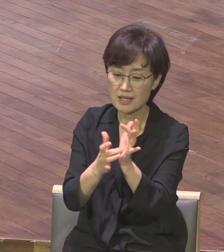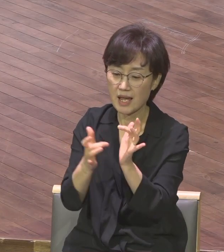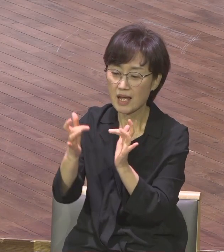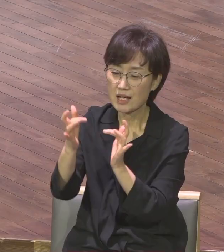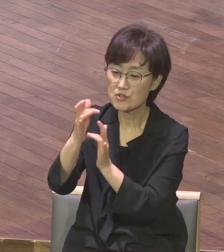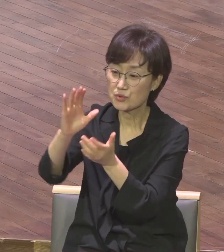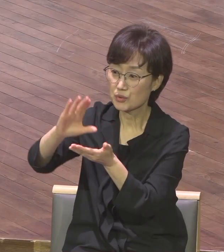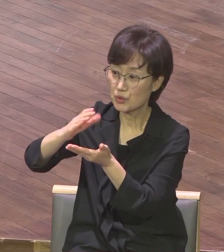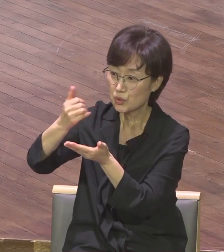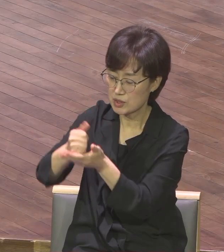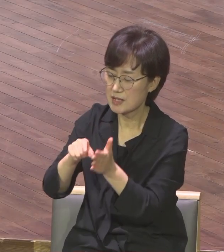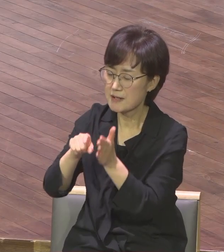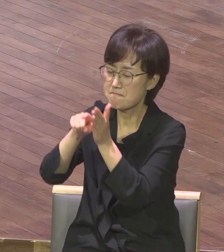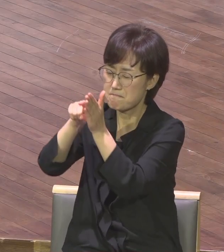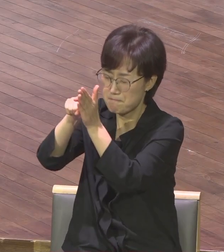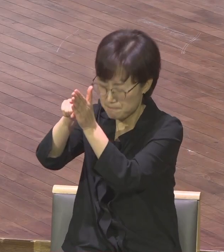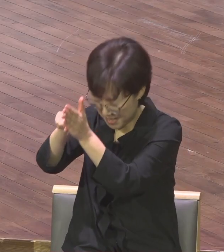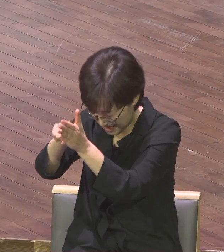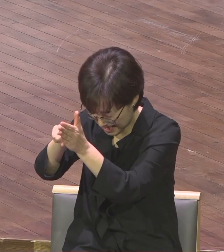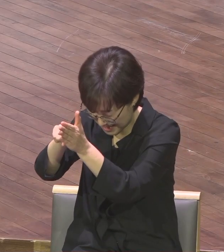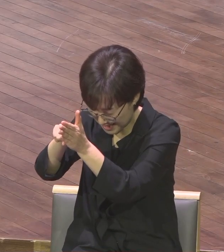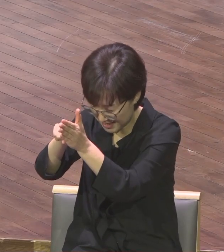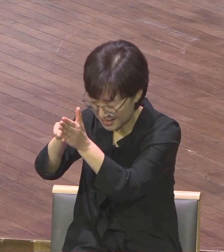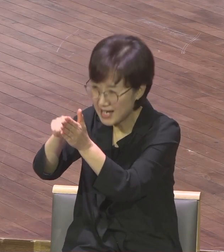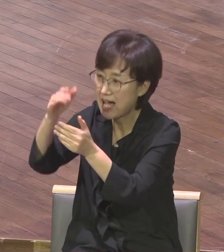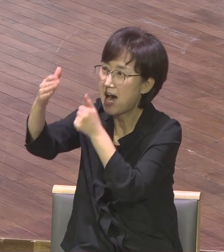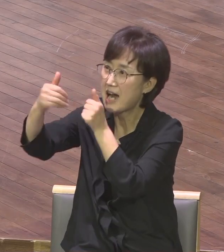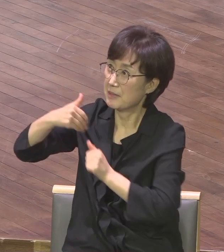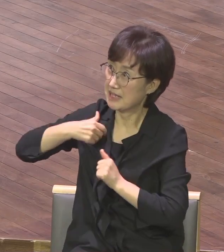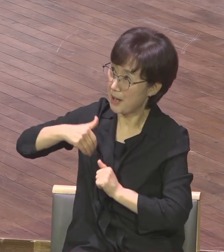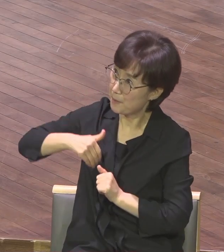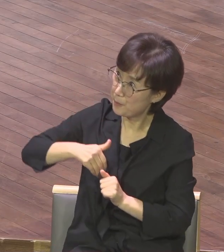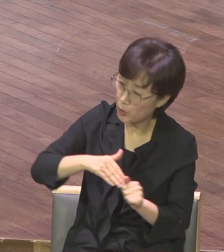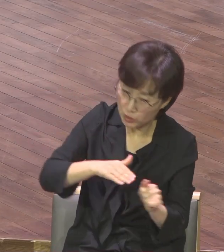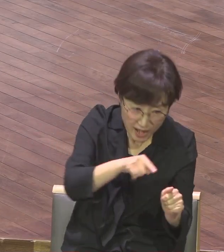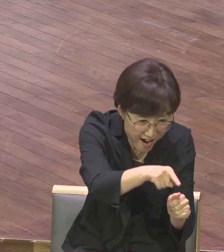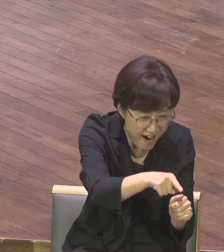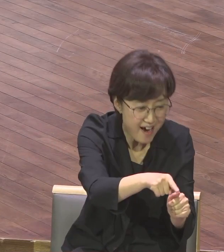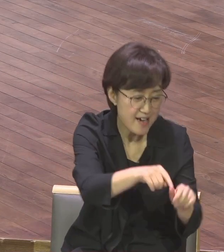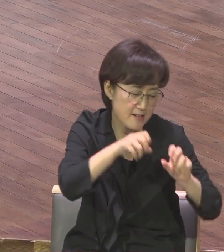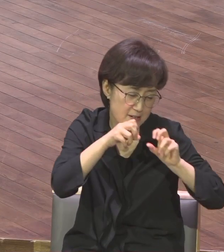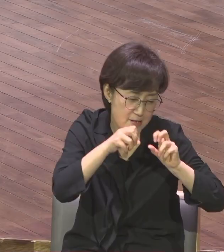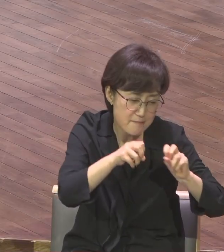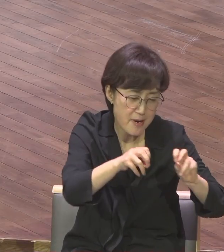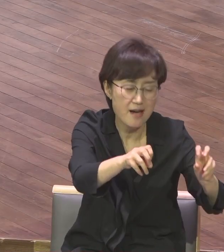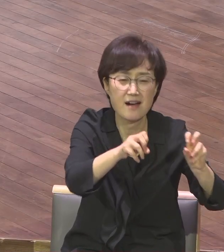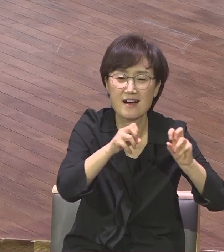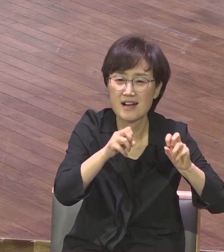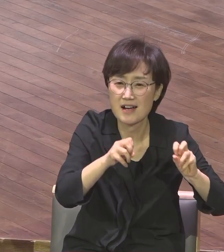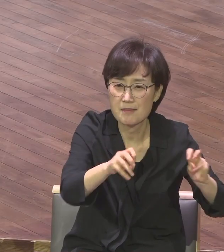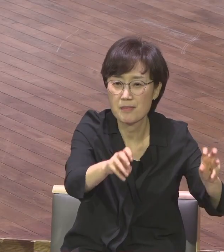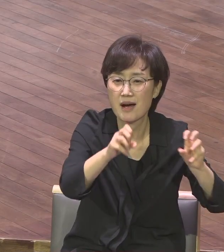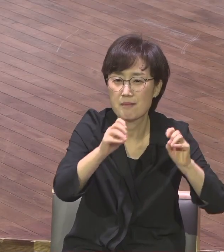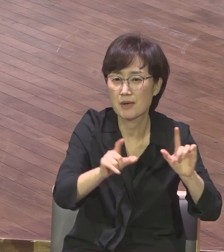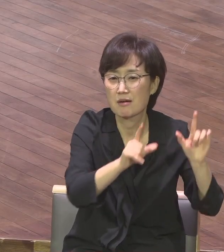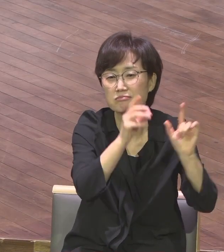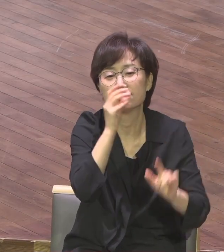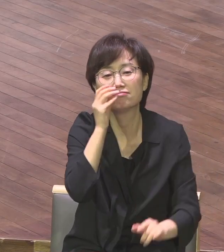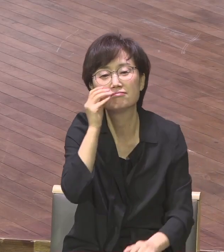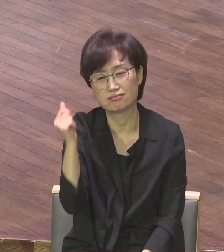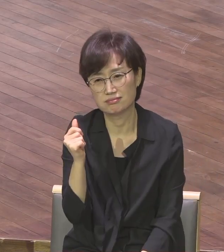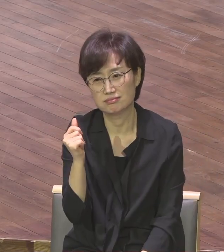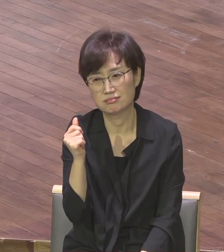하나님으로부터 보내심을 받은 자라는 이 사명적 정체성을 가지고 있을 때 그 삶이 어떻게 돼요? 그 삶이